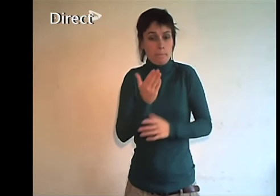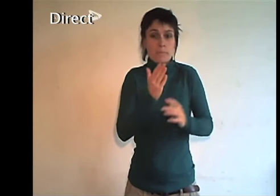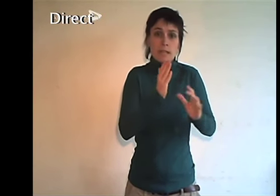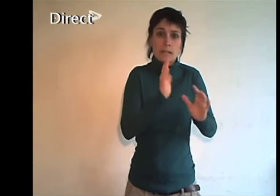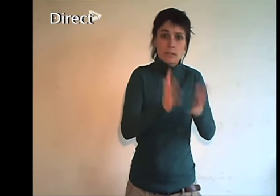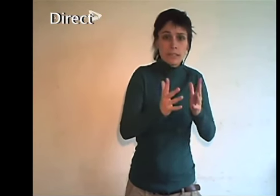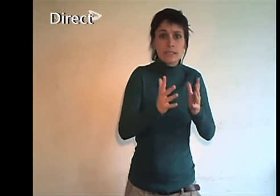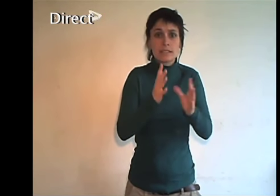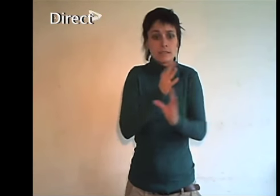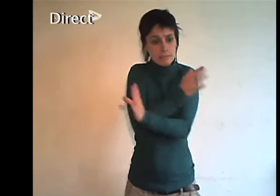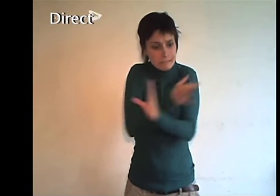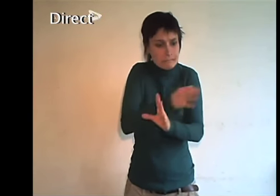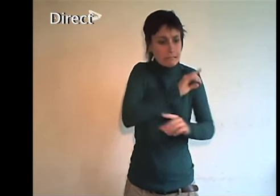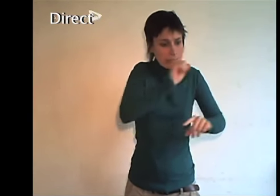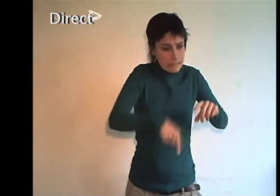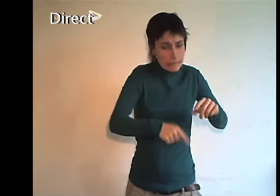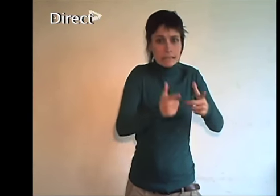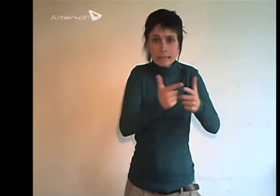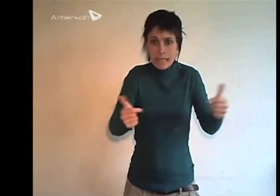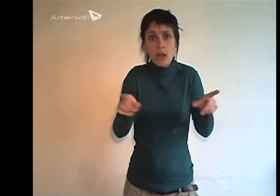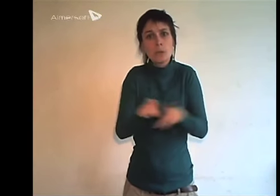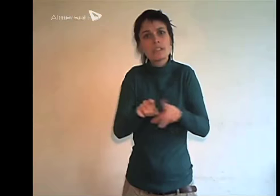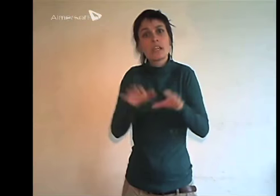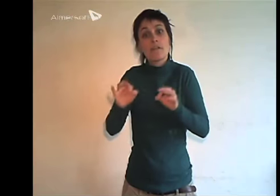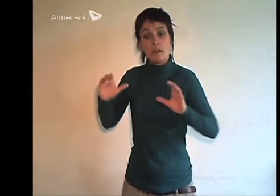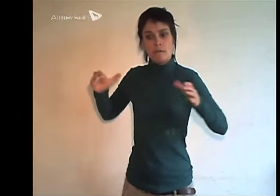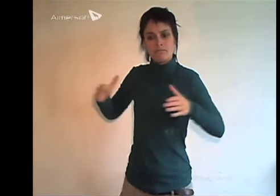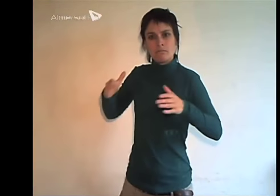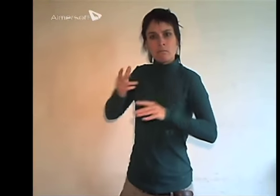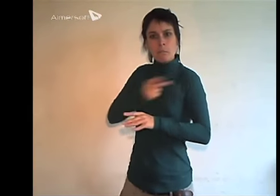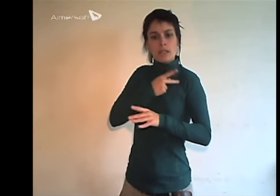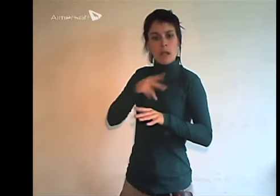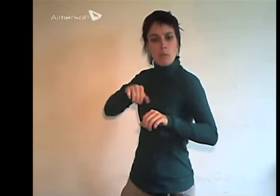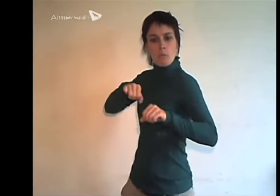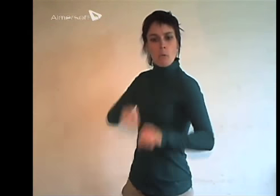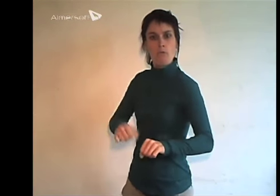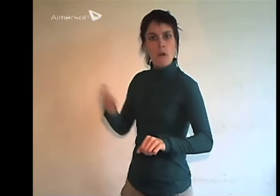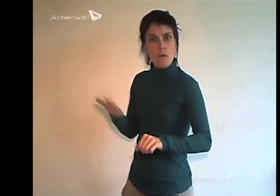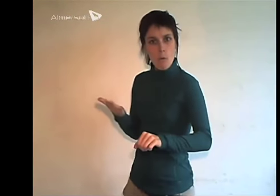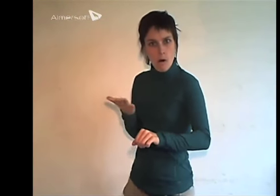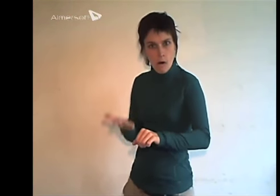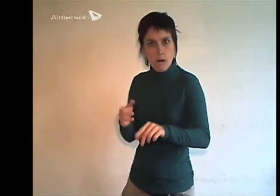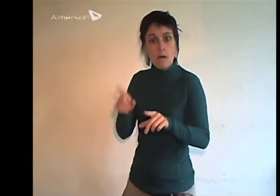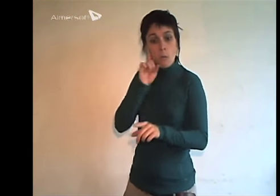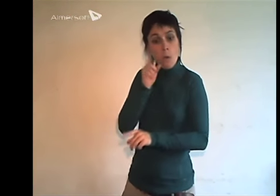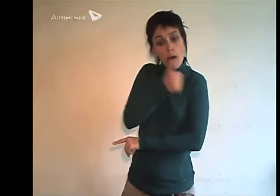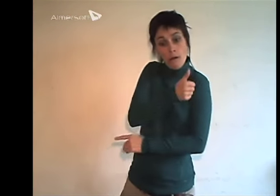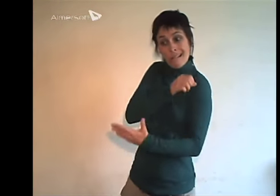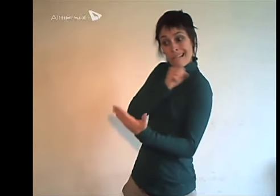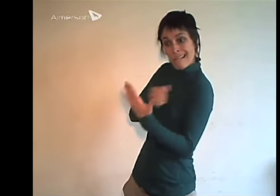des aléas de la LSF, de son interdiction. On parlera aussi du pouvoir médical et pourquoi est-ce que vous battez contre quelque chose qui